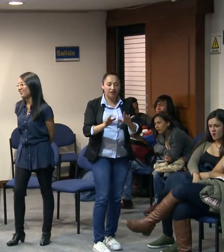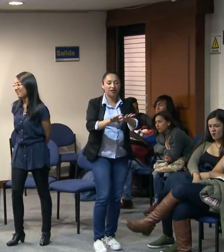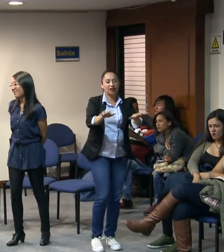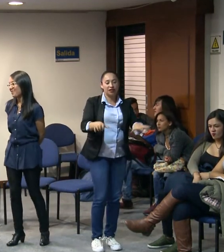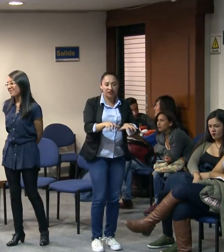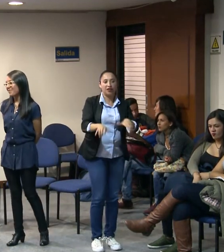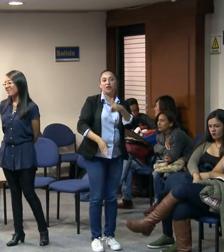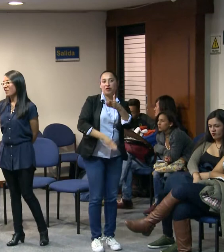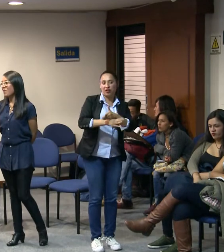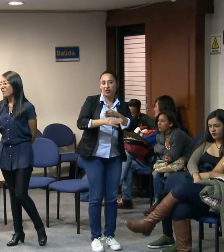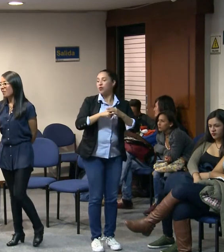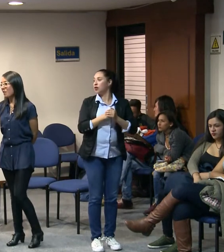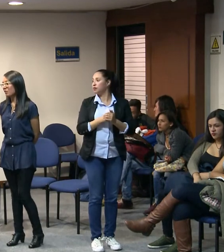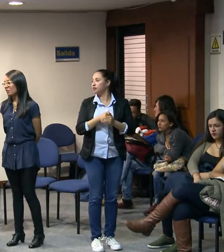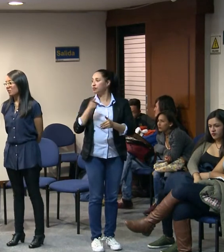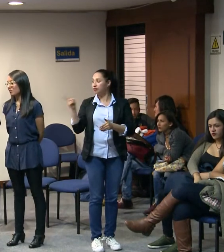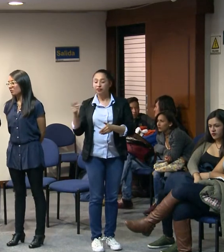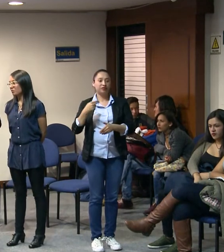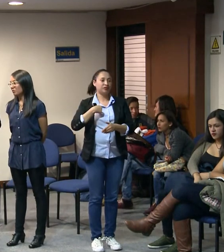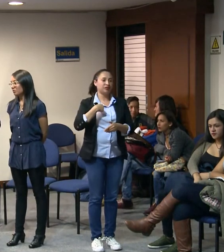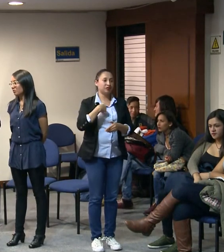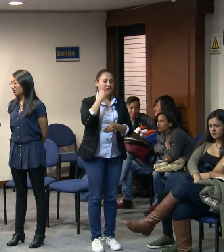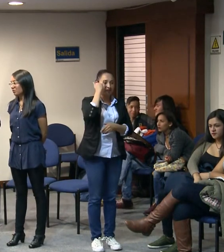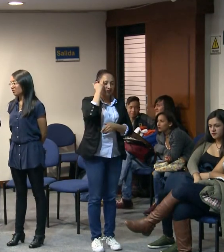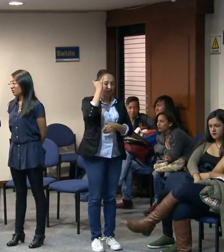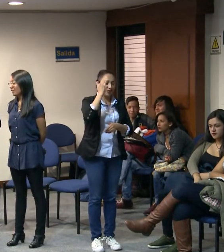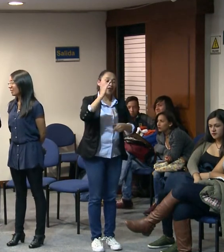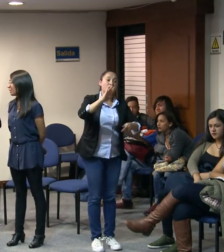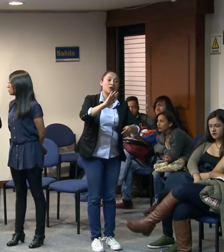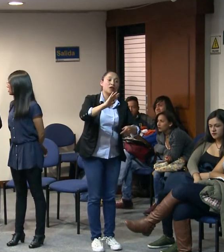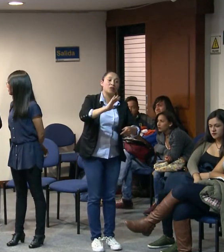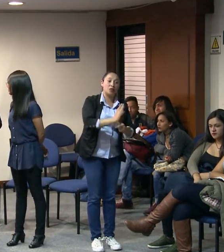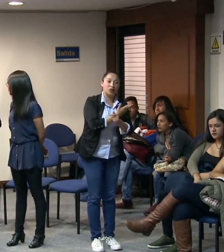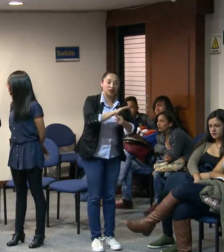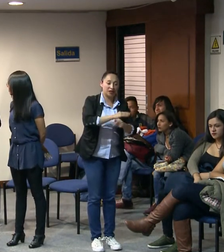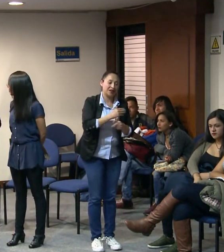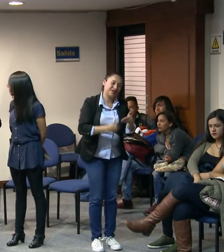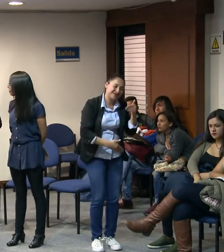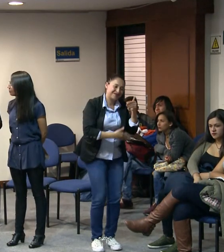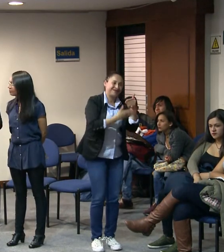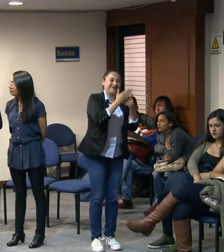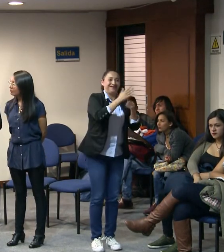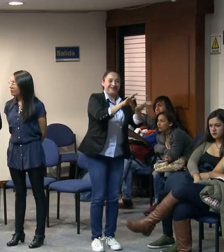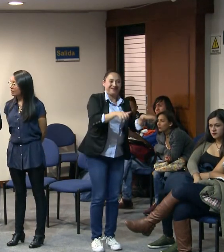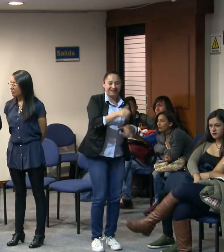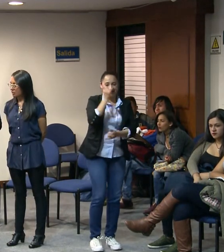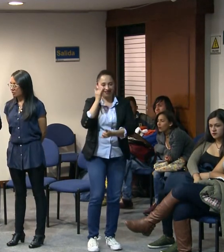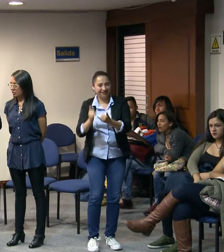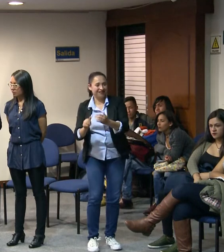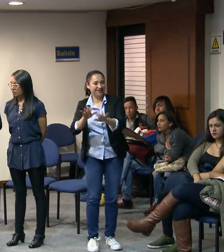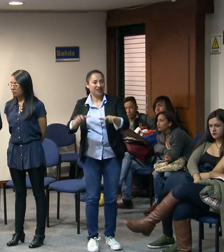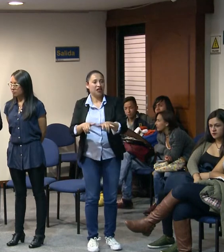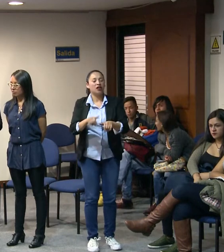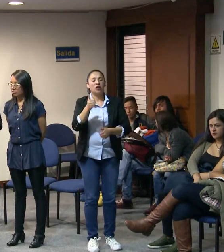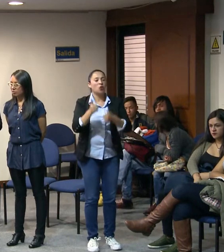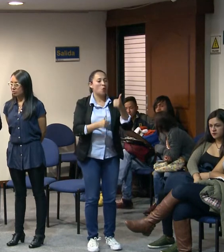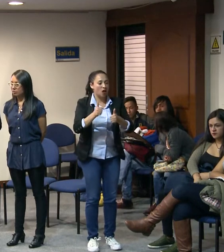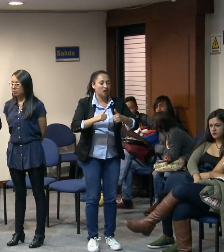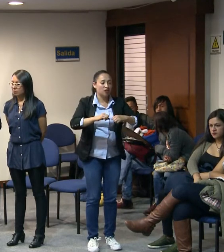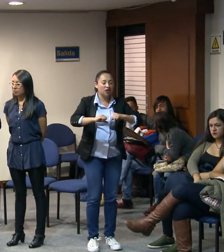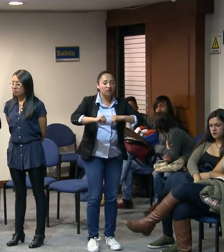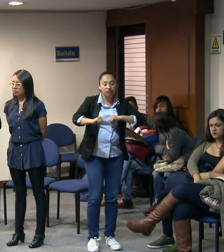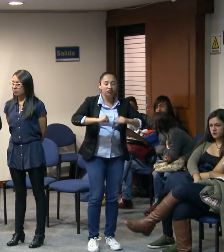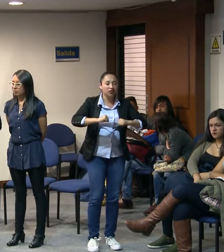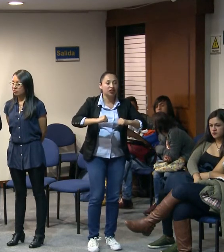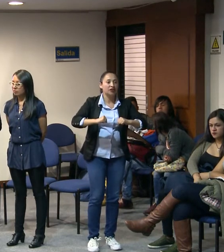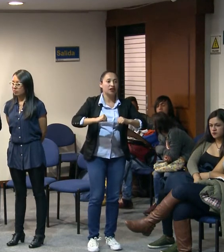Bueno, también la canción que nosotros creamos al principio de Salud y Despedida también fue creada con el objetivo de activarlos, ¿no?